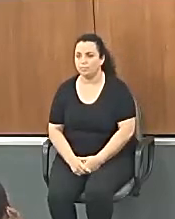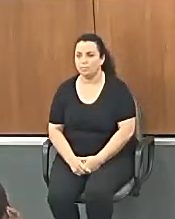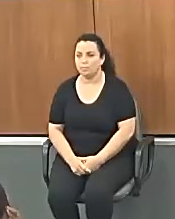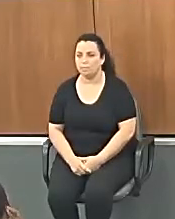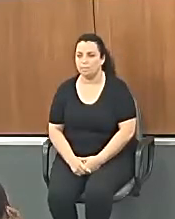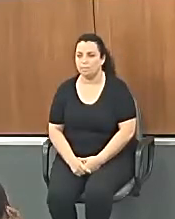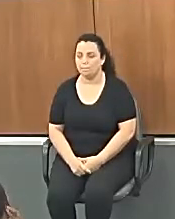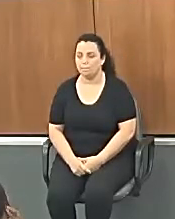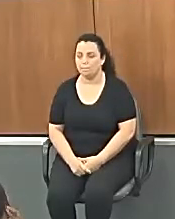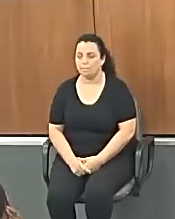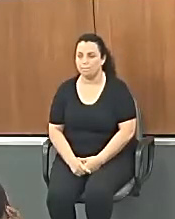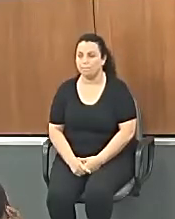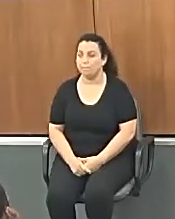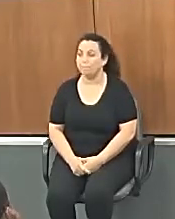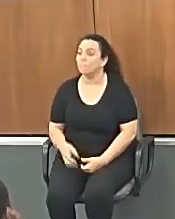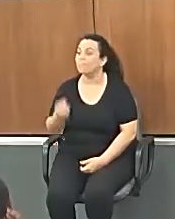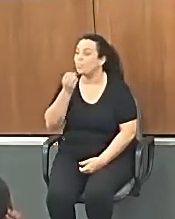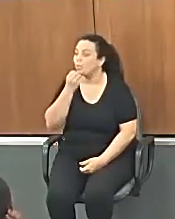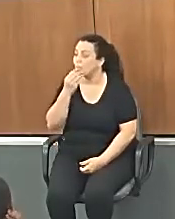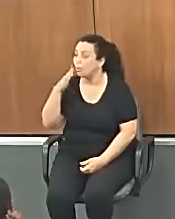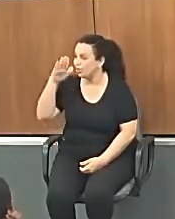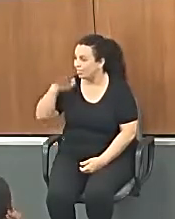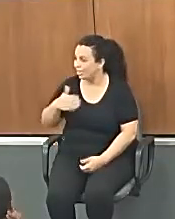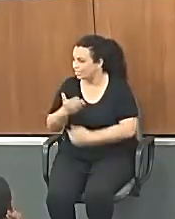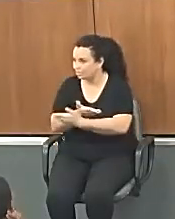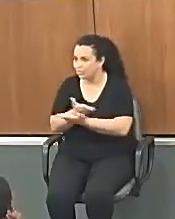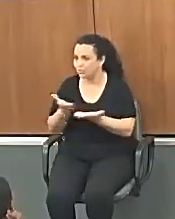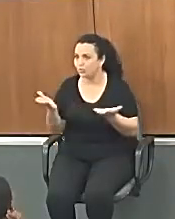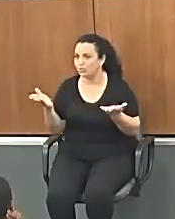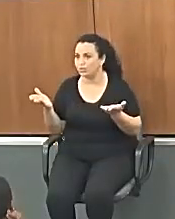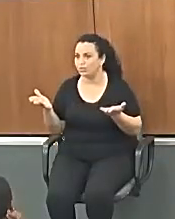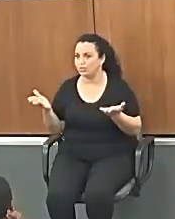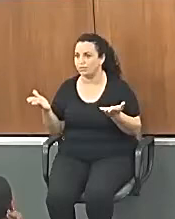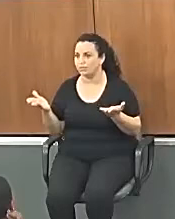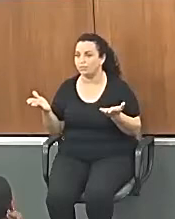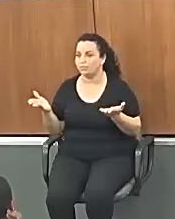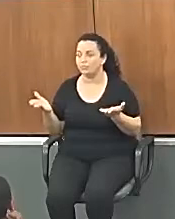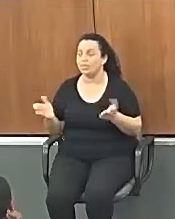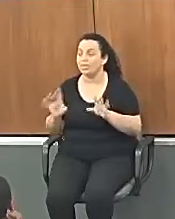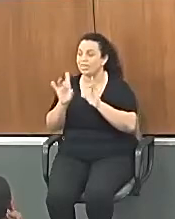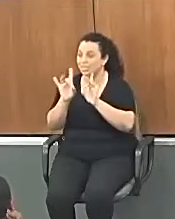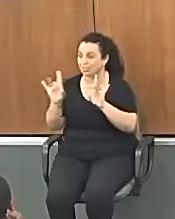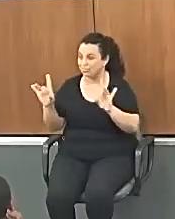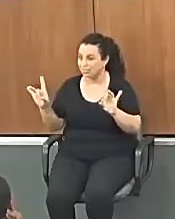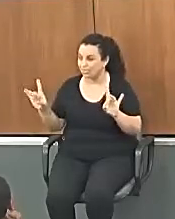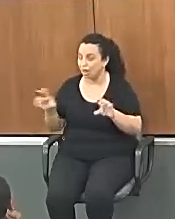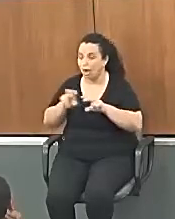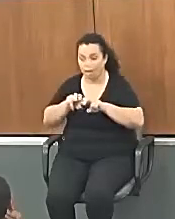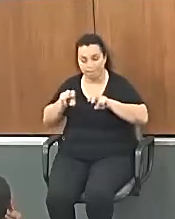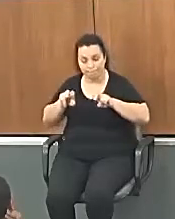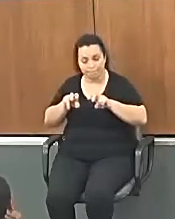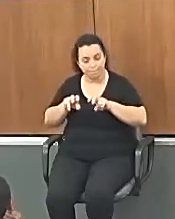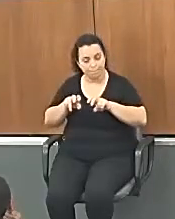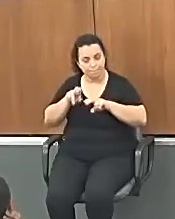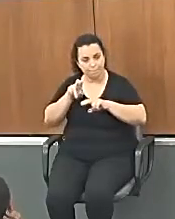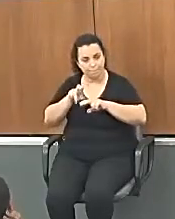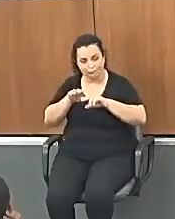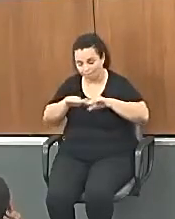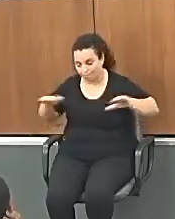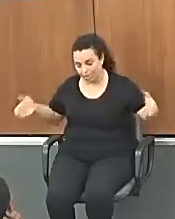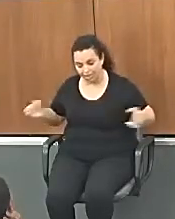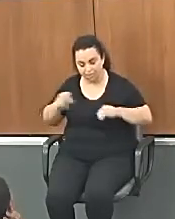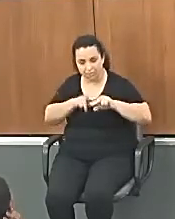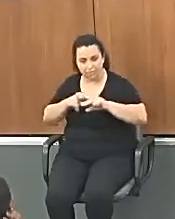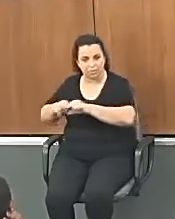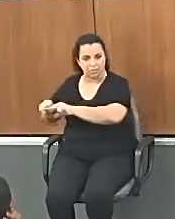boa tarde a todos é especial à mesa que quero agradecer o presidente é o